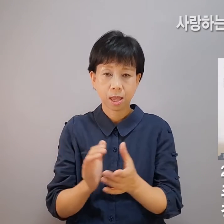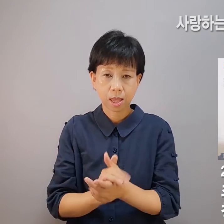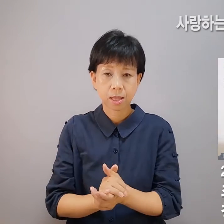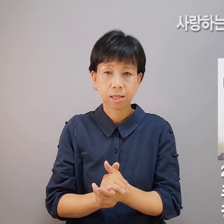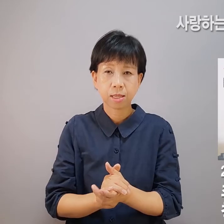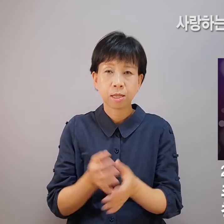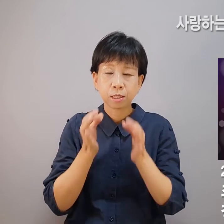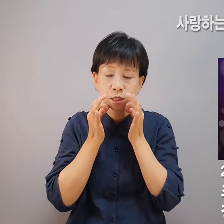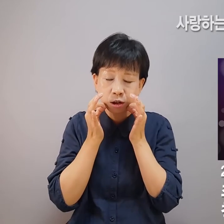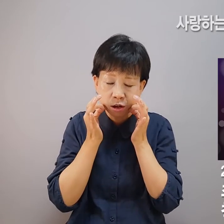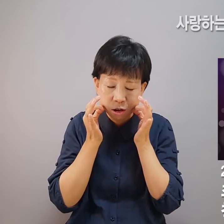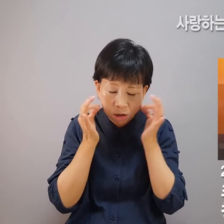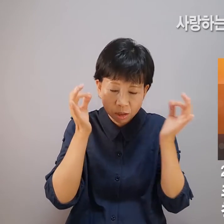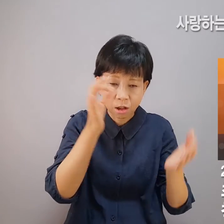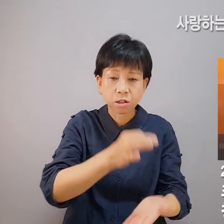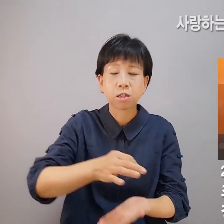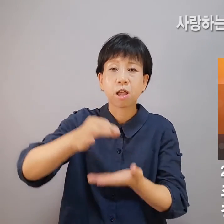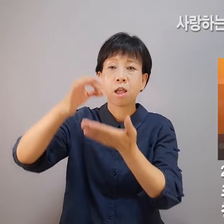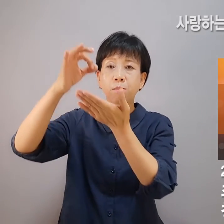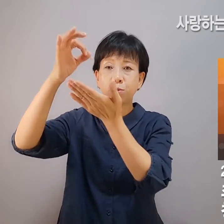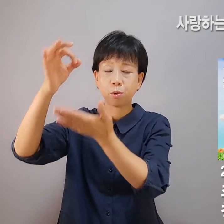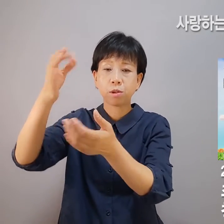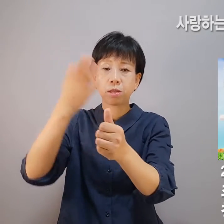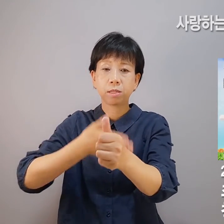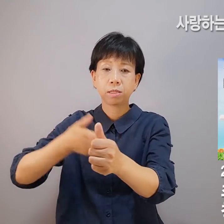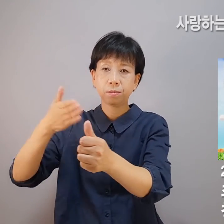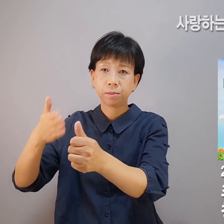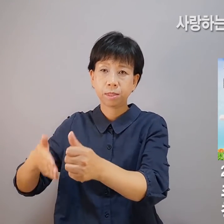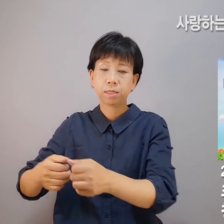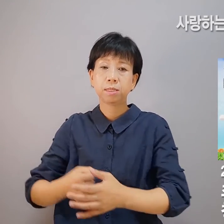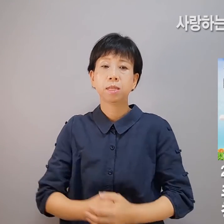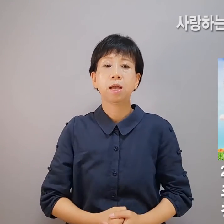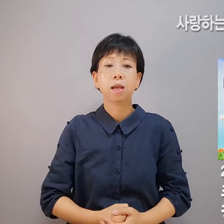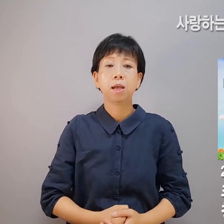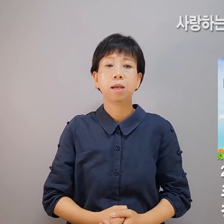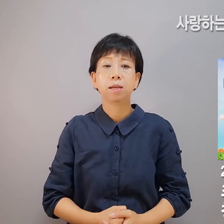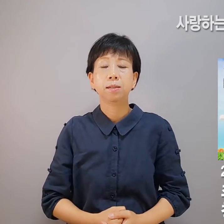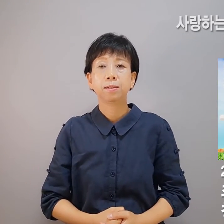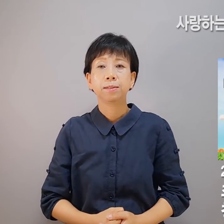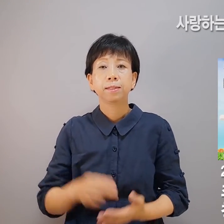아멘. 우리 정성스럽게 준비한 예물 하나님 앞에 드립니다.